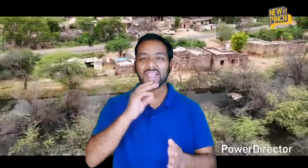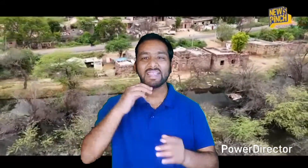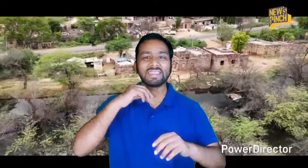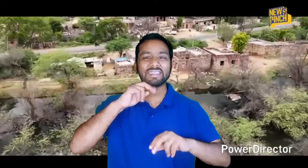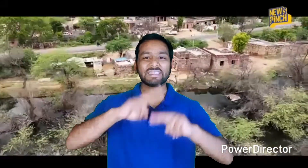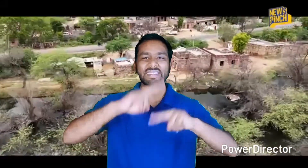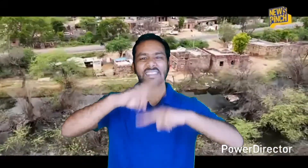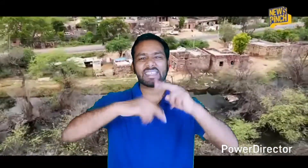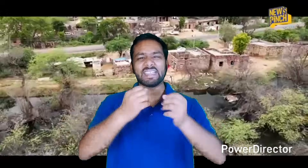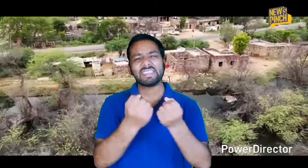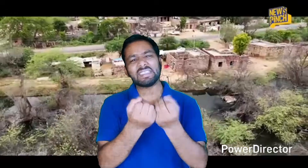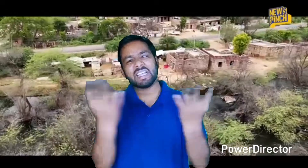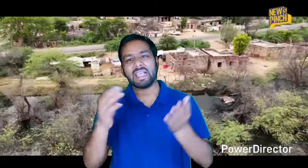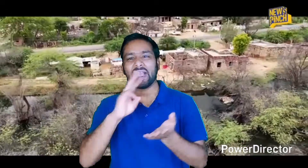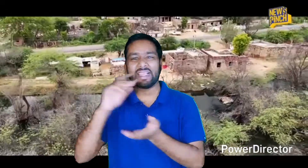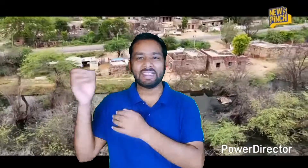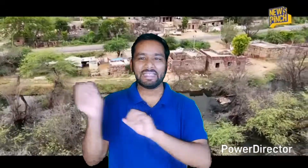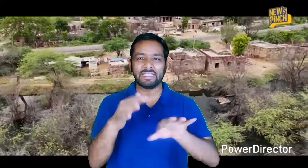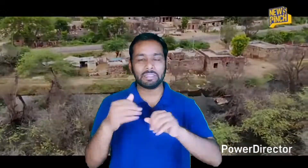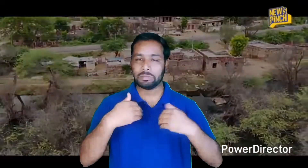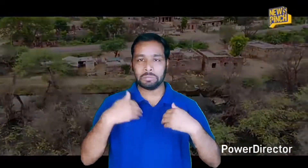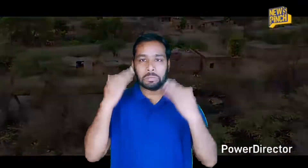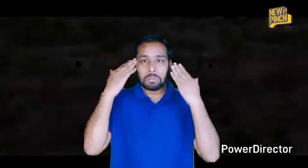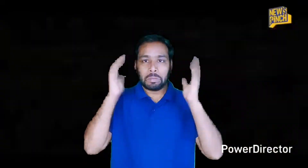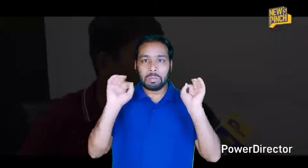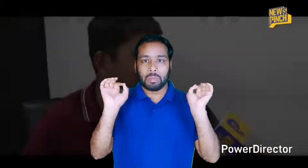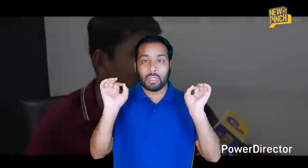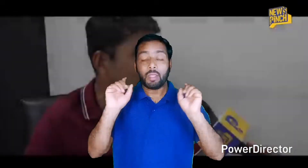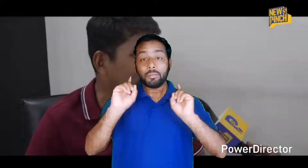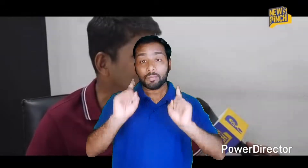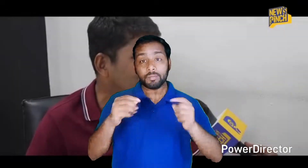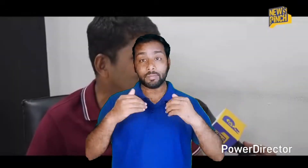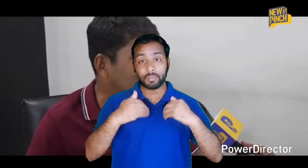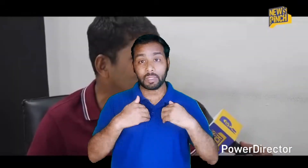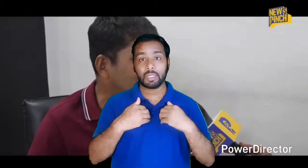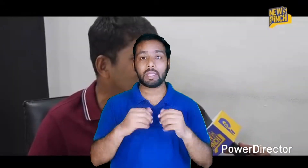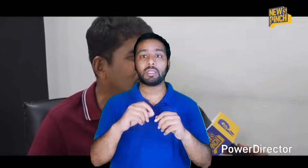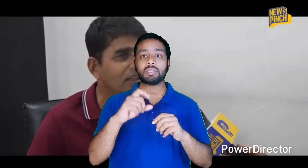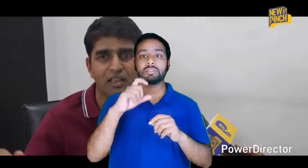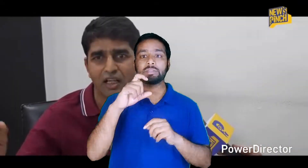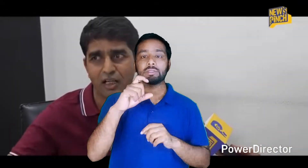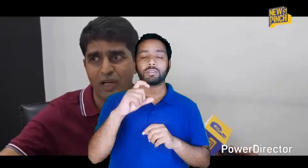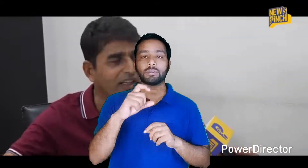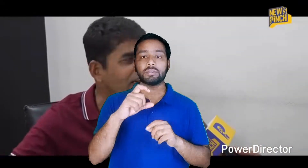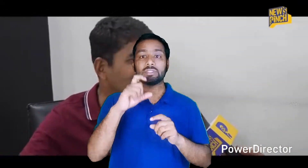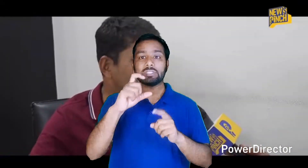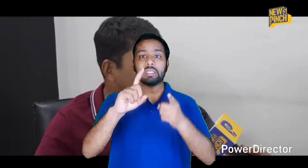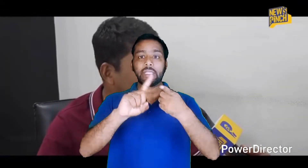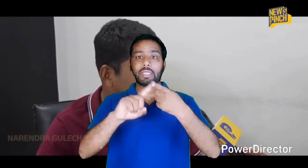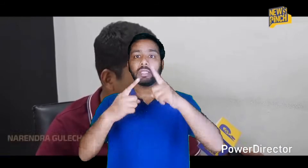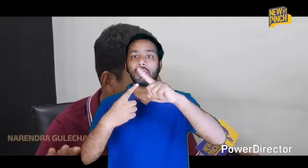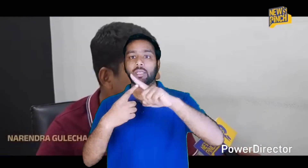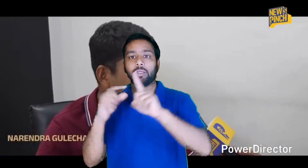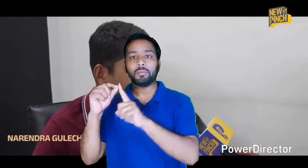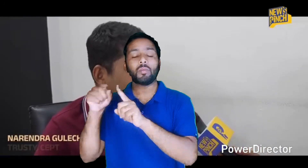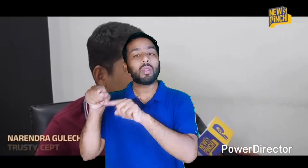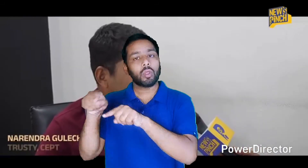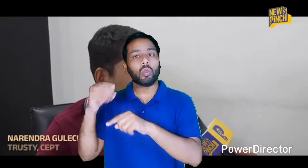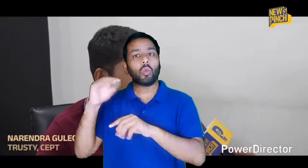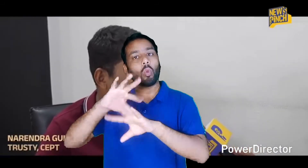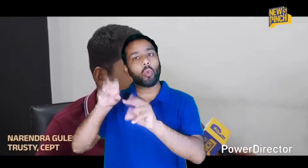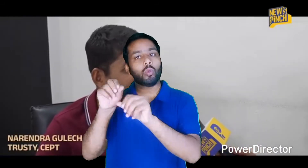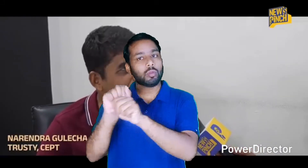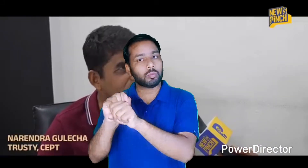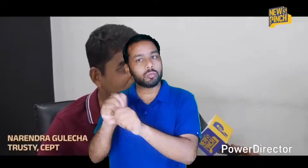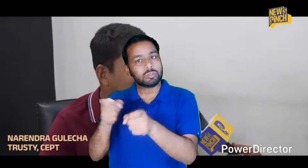है वो अब पाली, जोधपुर या कहाँ से कौन सी इंडस्ट्री से आता है वो हमारी जानकारी में नहीं है। हमारे यहाँ का प्लांट जो CETP